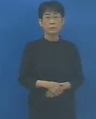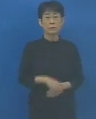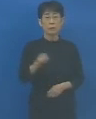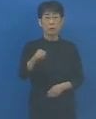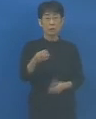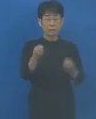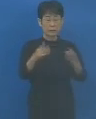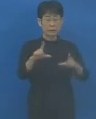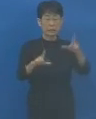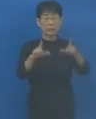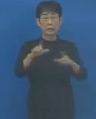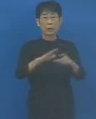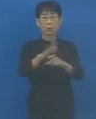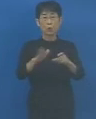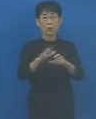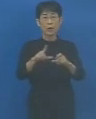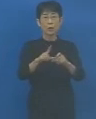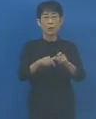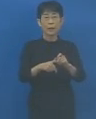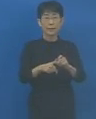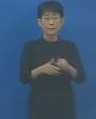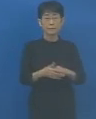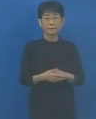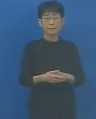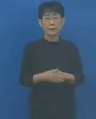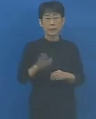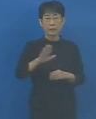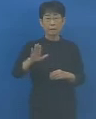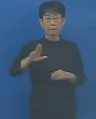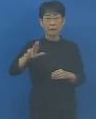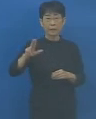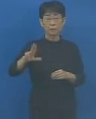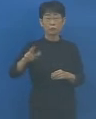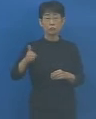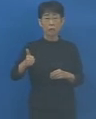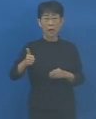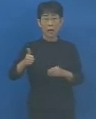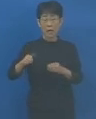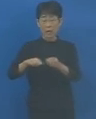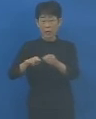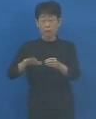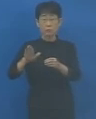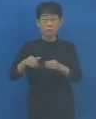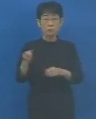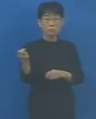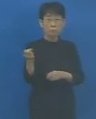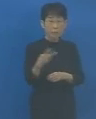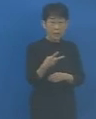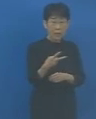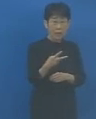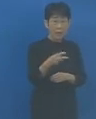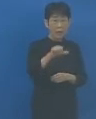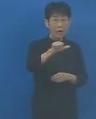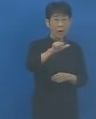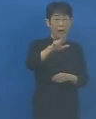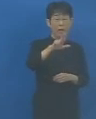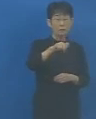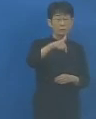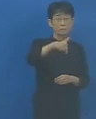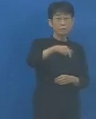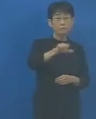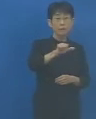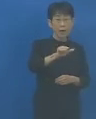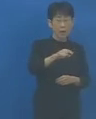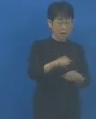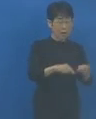新型コロナの場合、まあ、デルタ株であれ前のアルファ株や従来株であれですね、